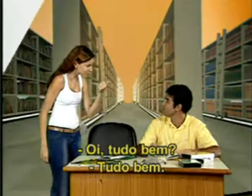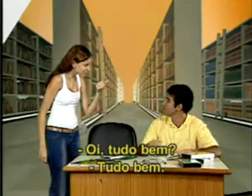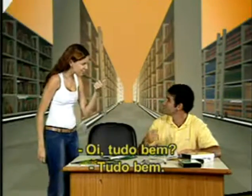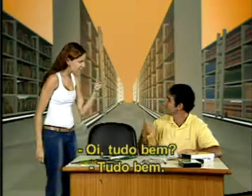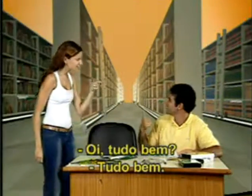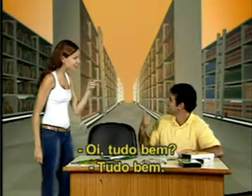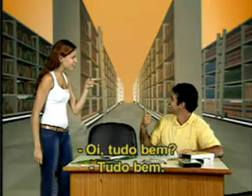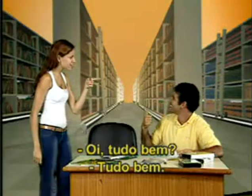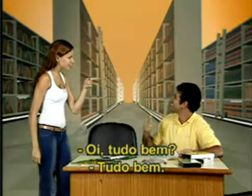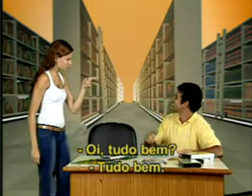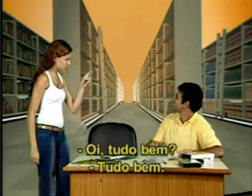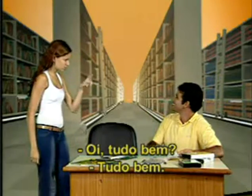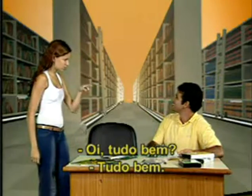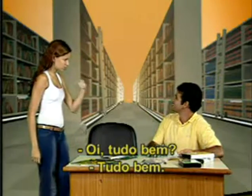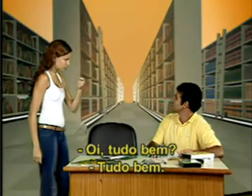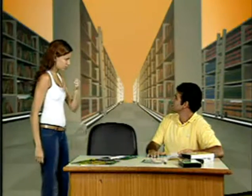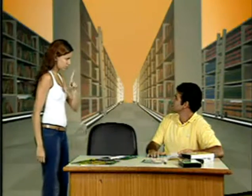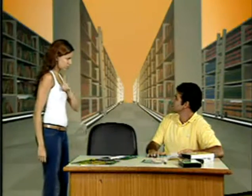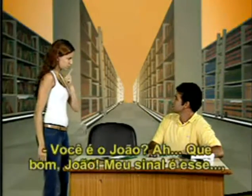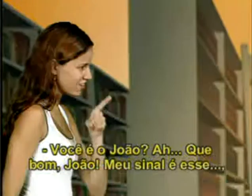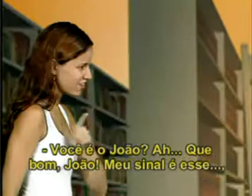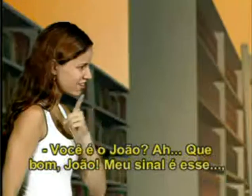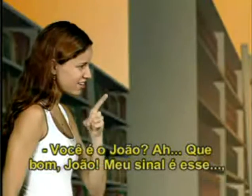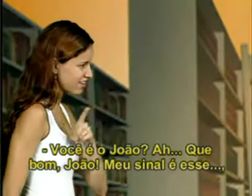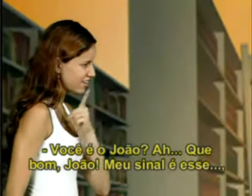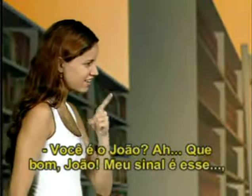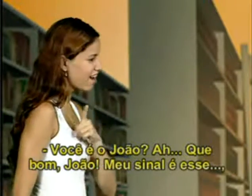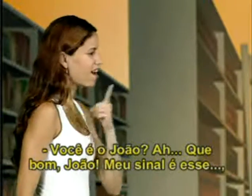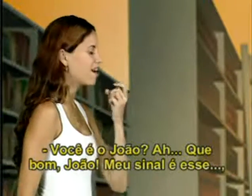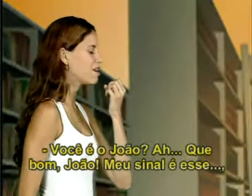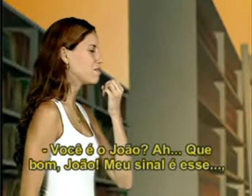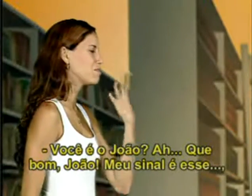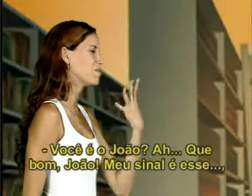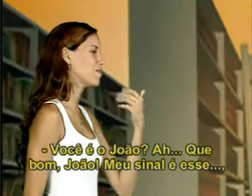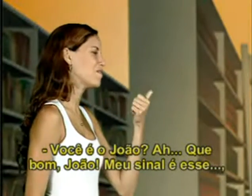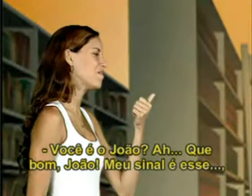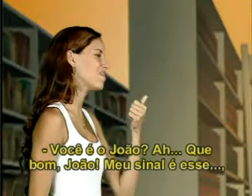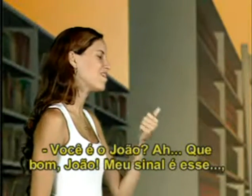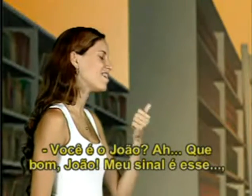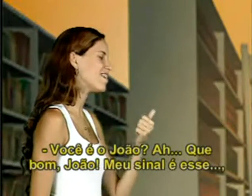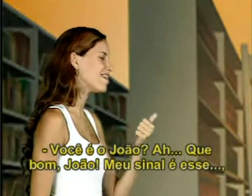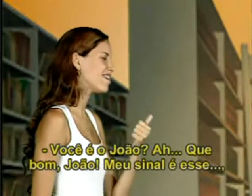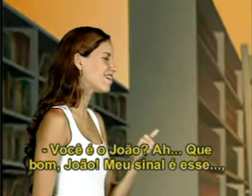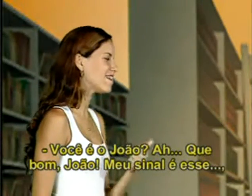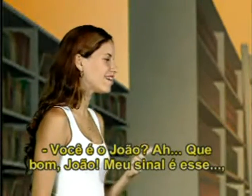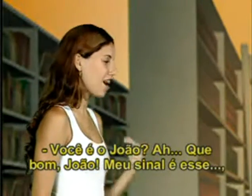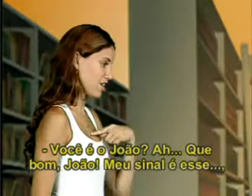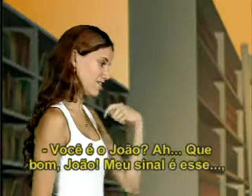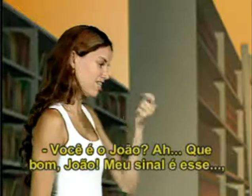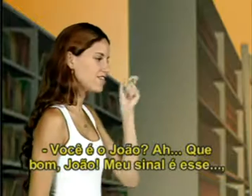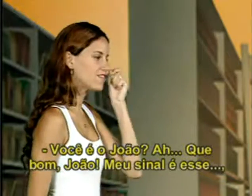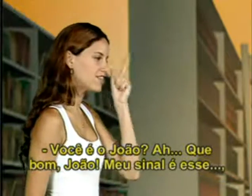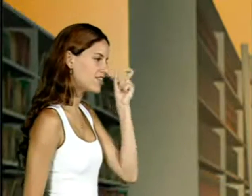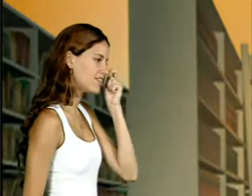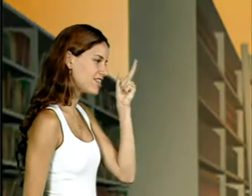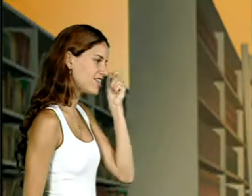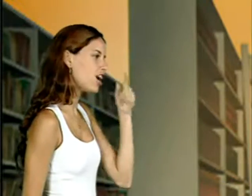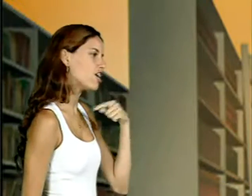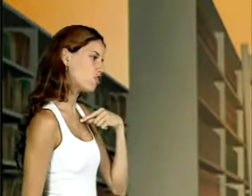Oi, tudo bem? Tudo bem. Você é o João? Ah, que bom, João. Meu sinal é esse.